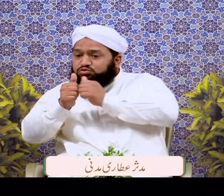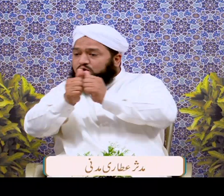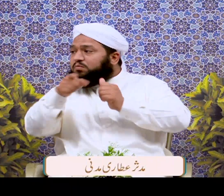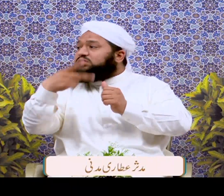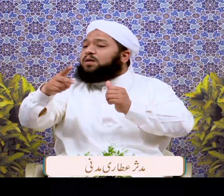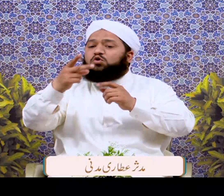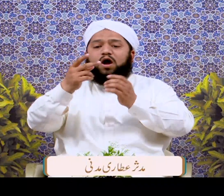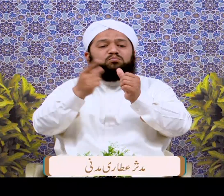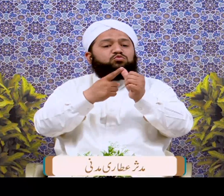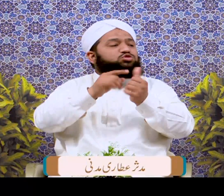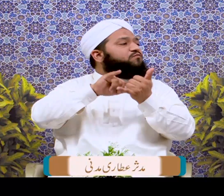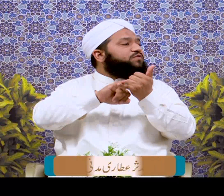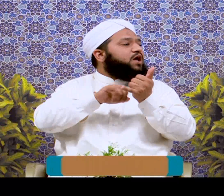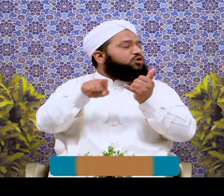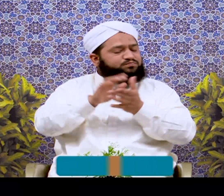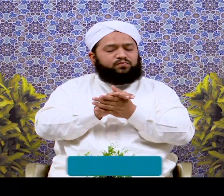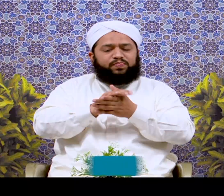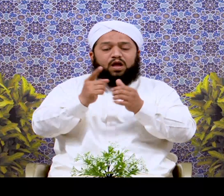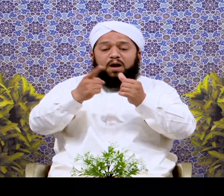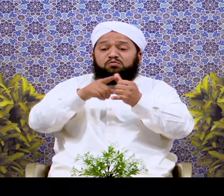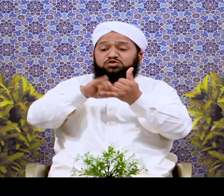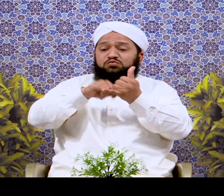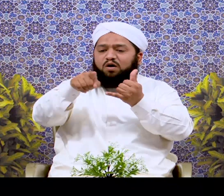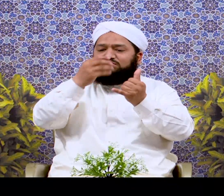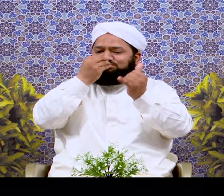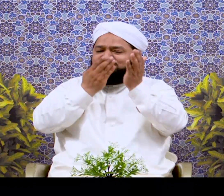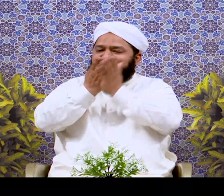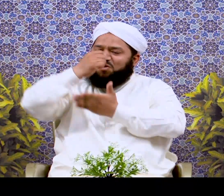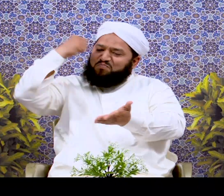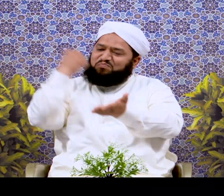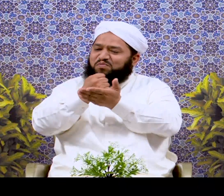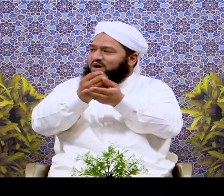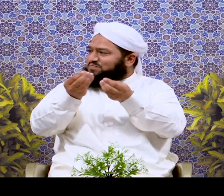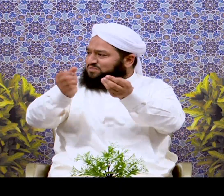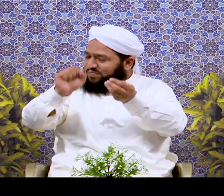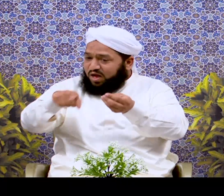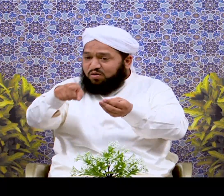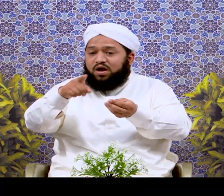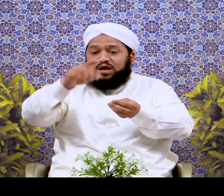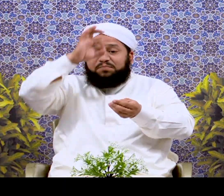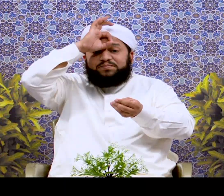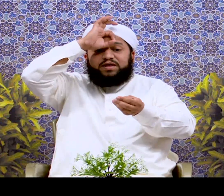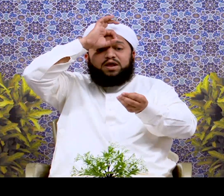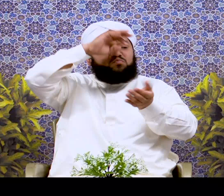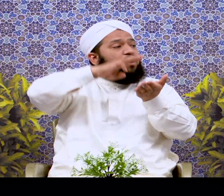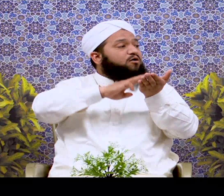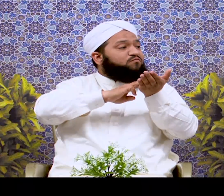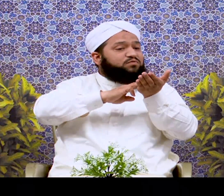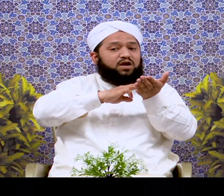گئے۔ حضرت ابو سفیان رضی اللہ عنہ جنتی صحابی حضرت امیر معاویہ رضی اللہ عنہ کے والد